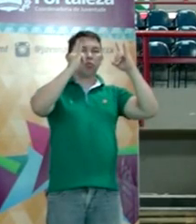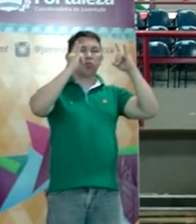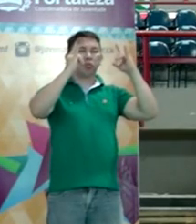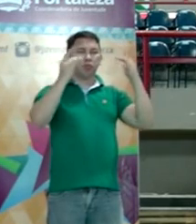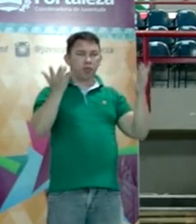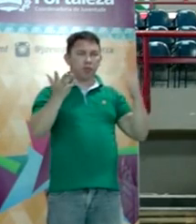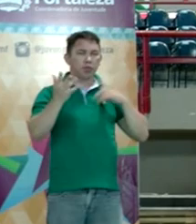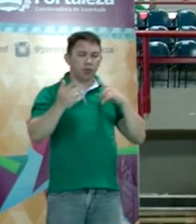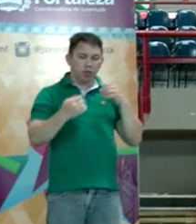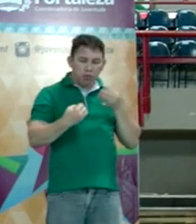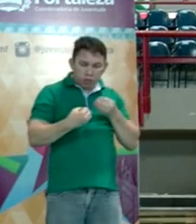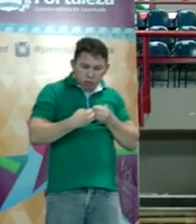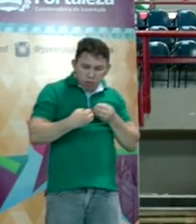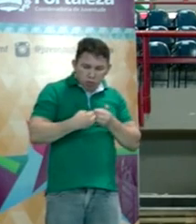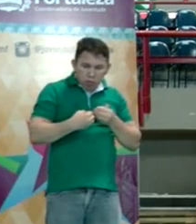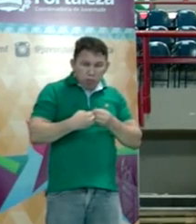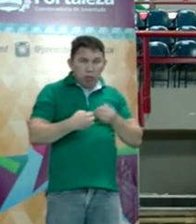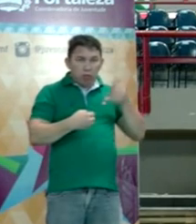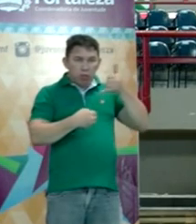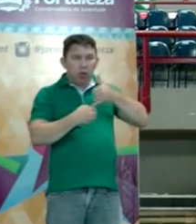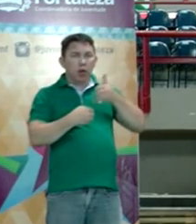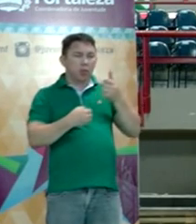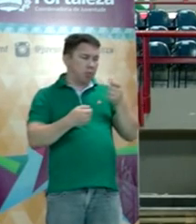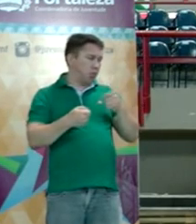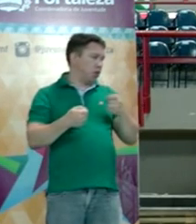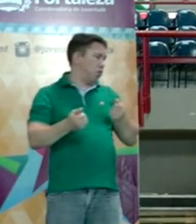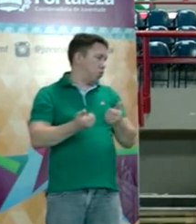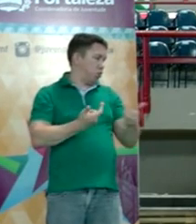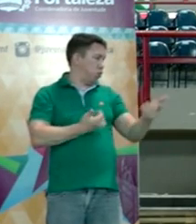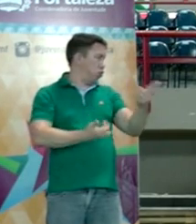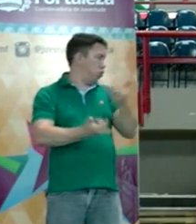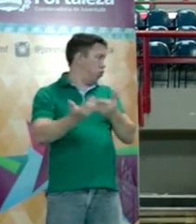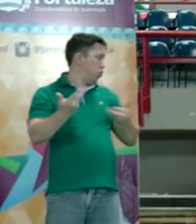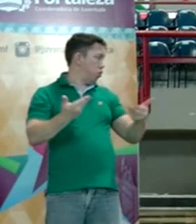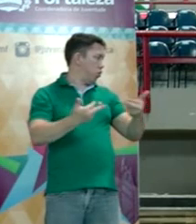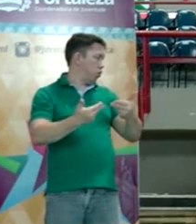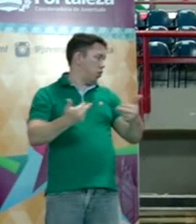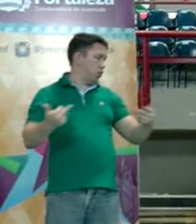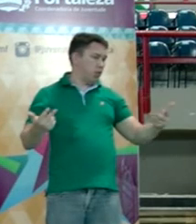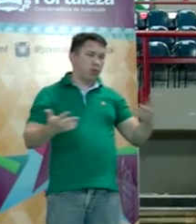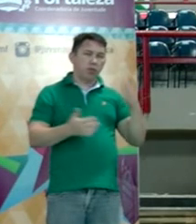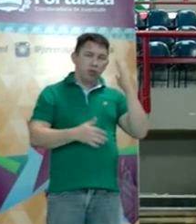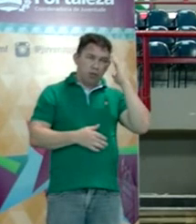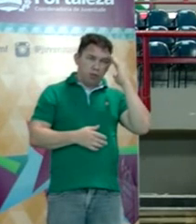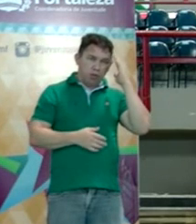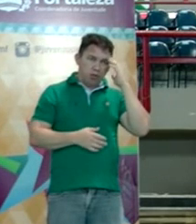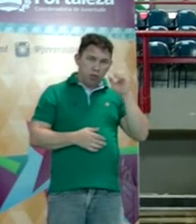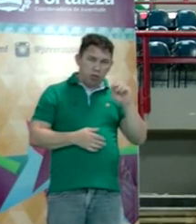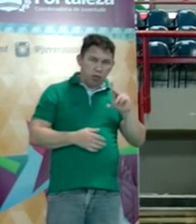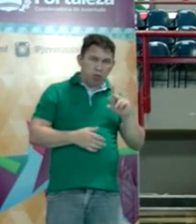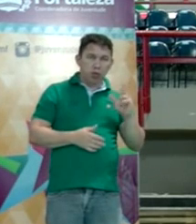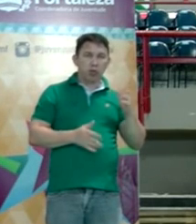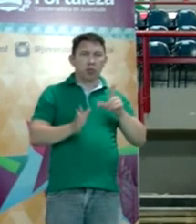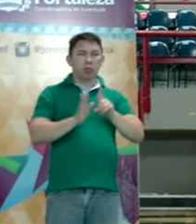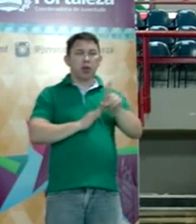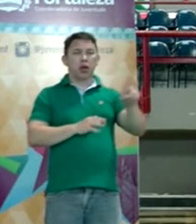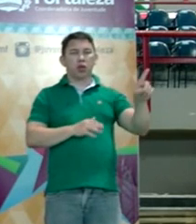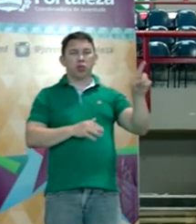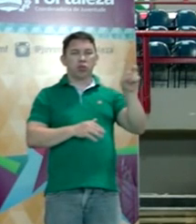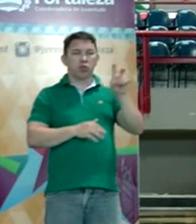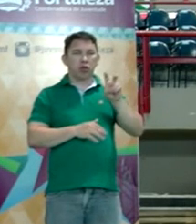história, tu está sempre perto de um combustível inflamável. O problema é esse. Ok? Mas vamos lá. Quinta